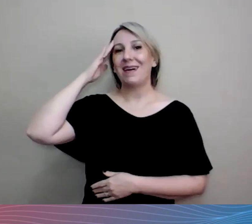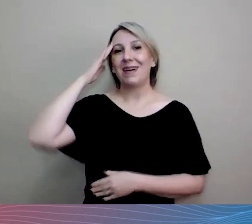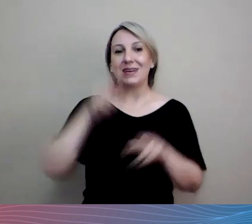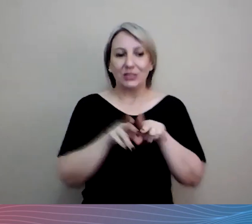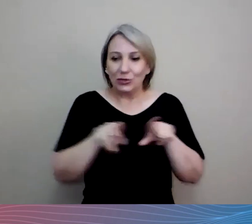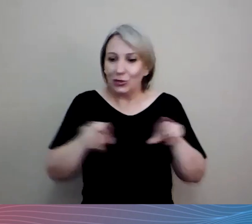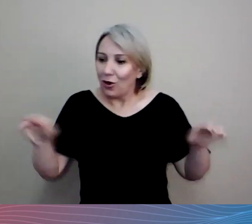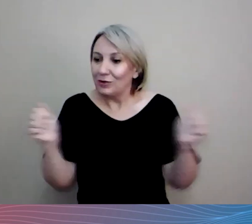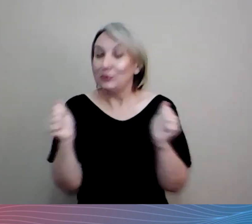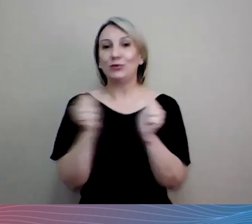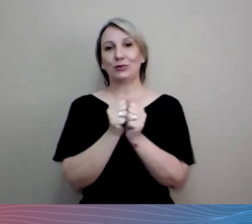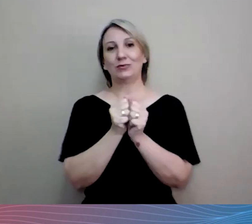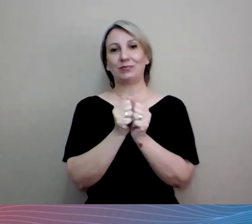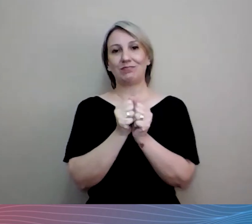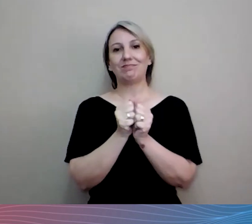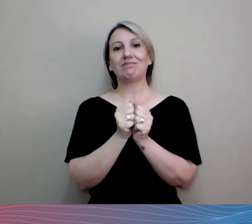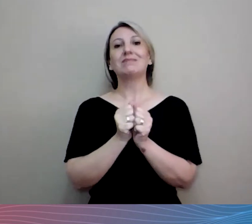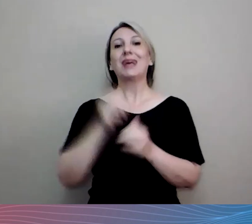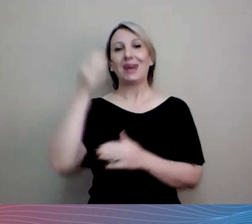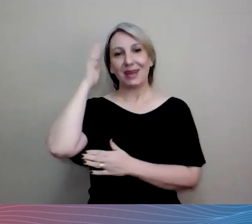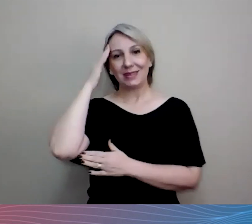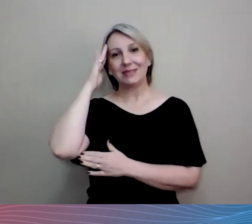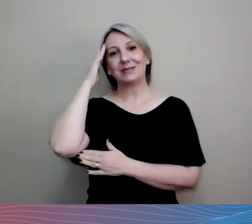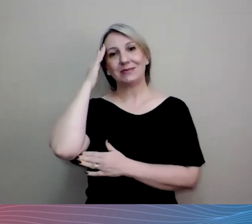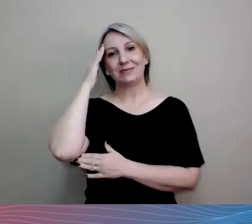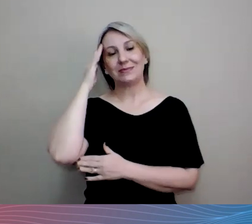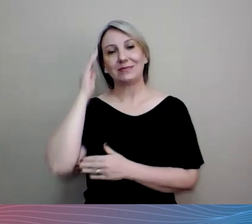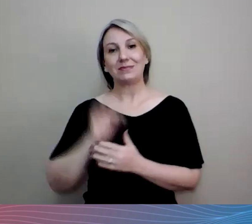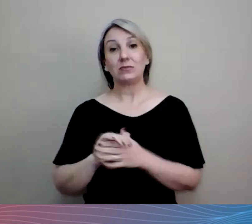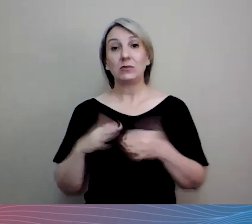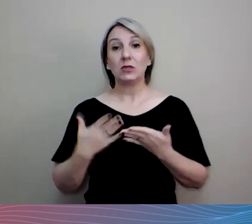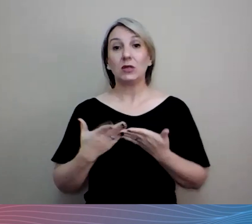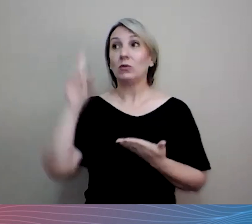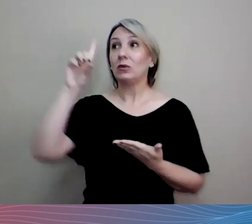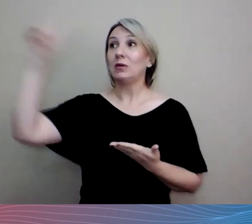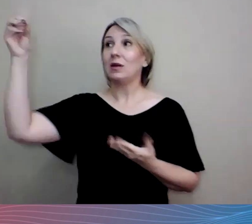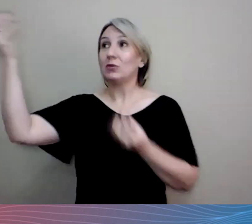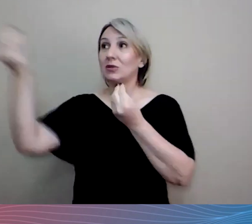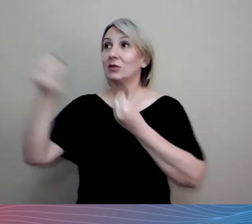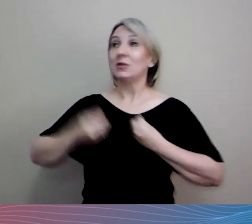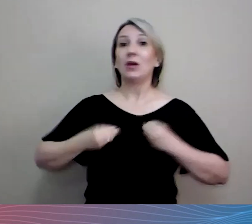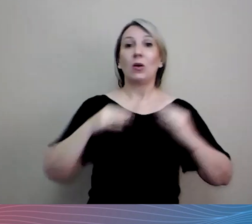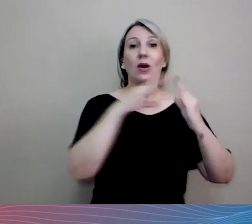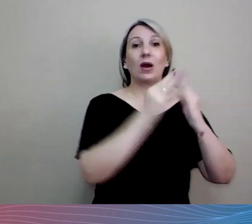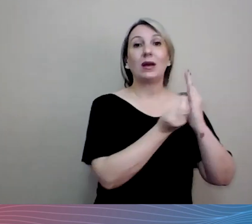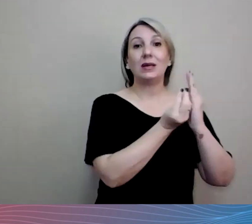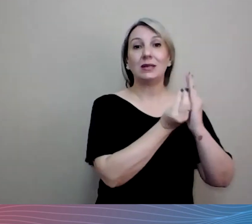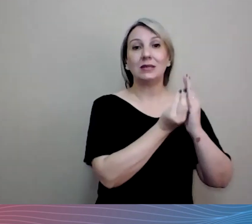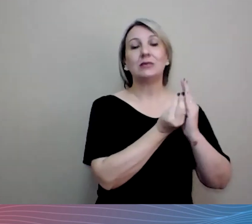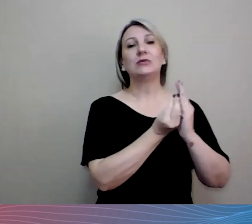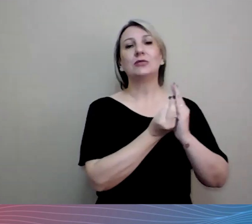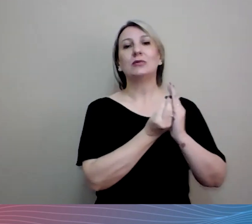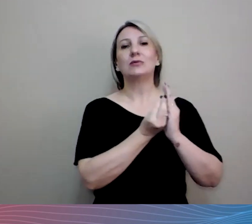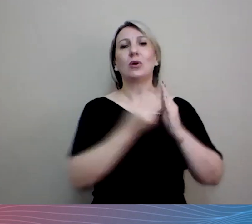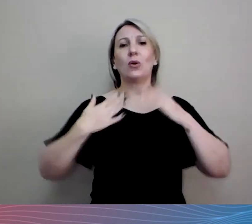nos colocou na igreja, e não só na igreja, irmãos, é no corpo de Cristo. No corpo de Cristo, irmãos,